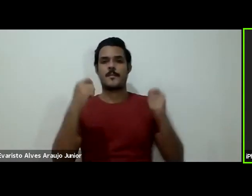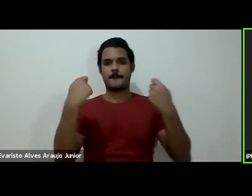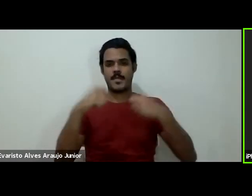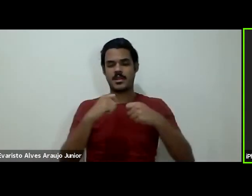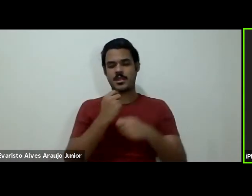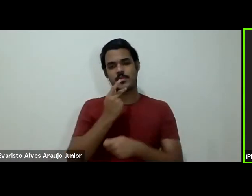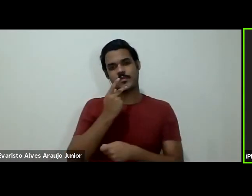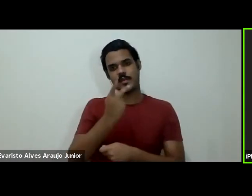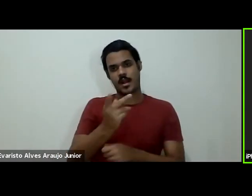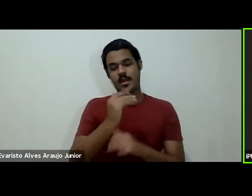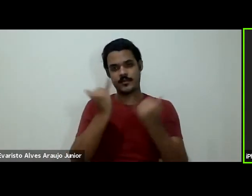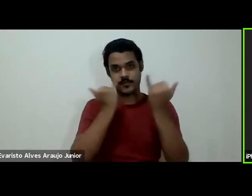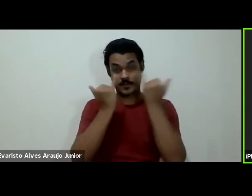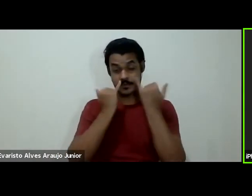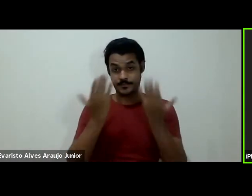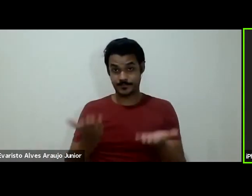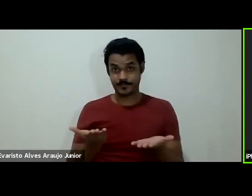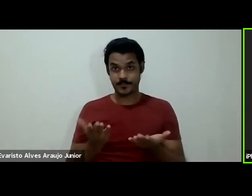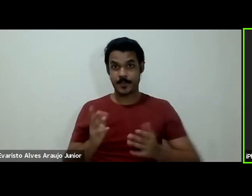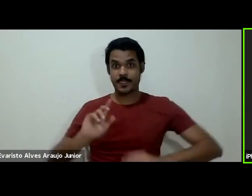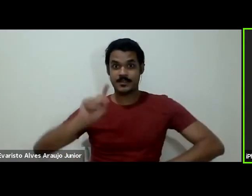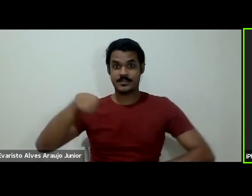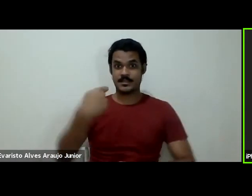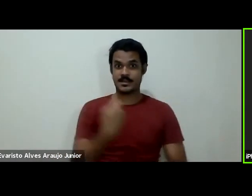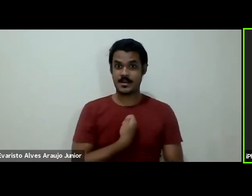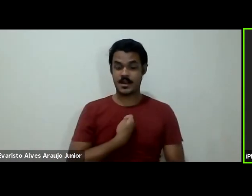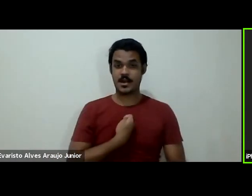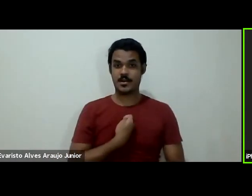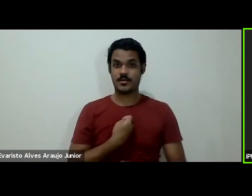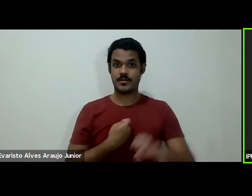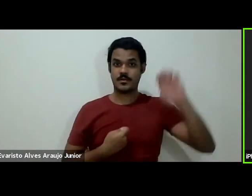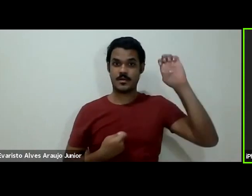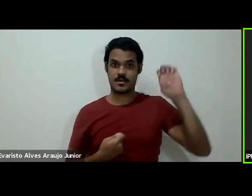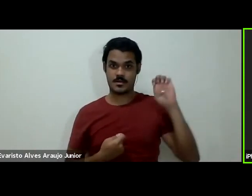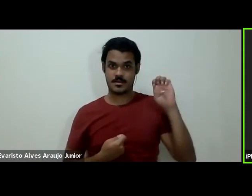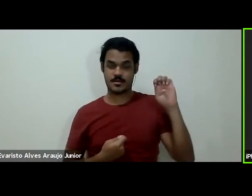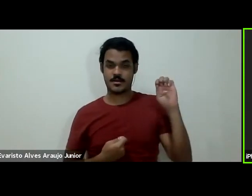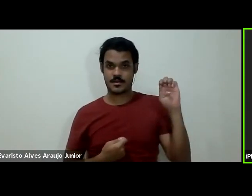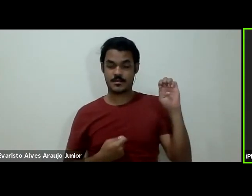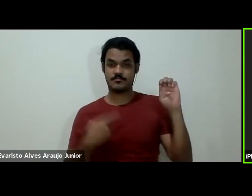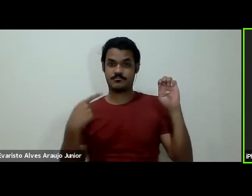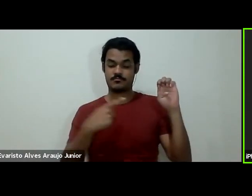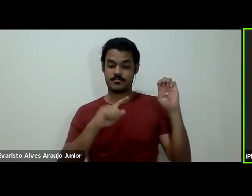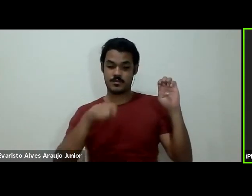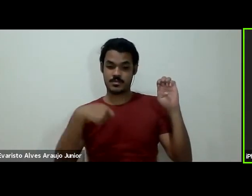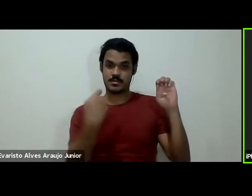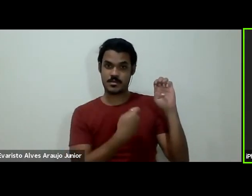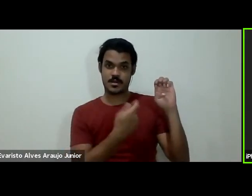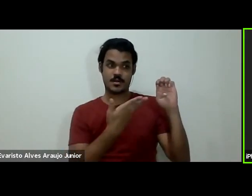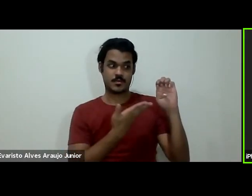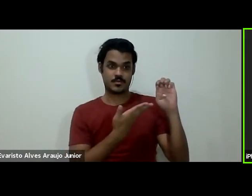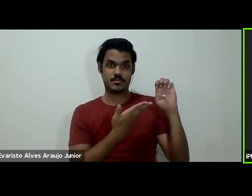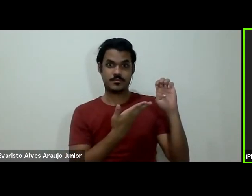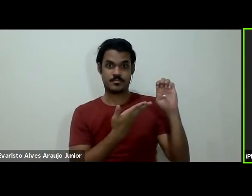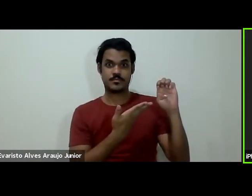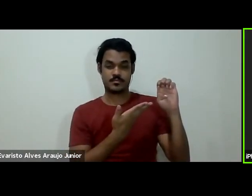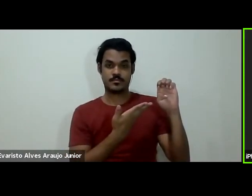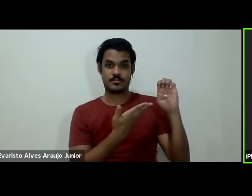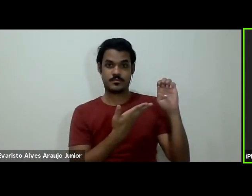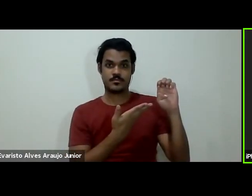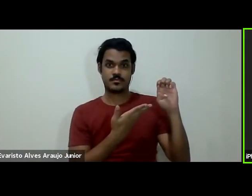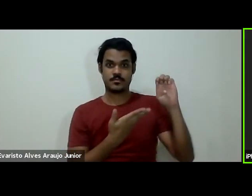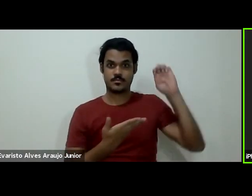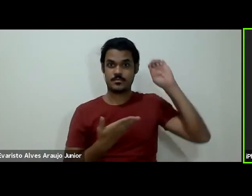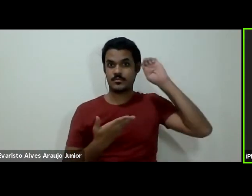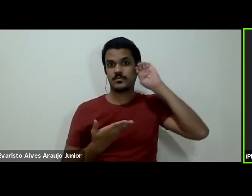informação. Também gostaria de dizer que eu tenho meu sinal em Libras, que é este aqui, a letra E, encostada na maçã direita